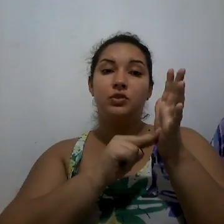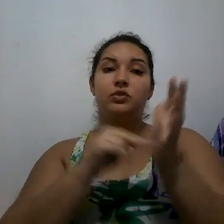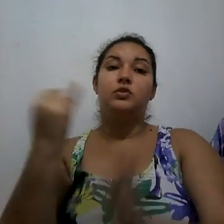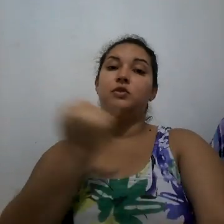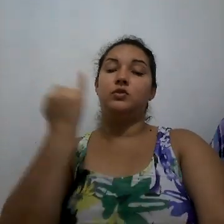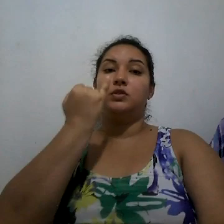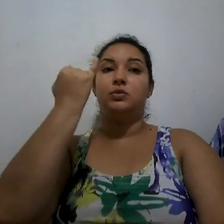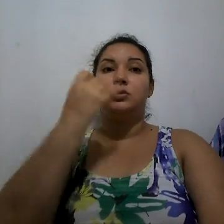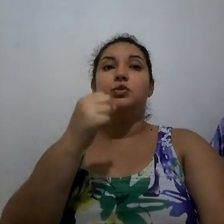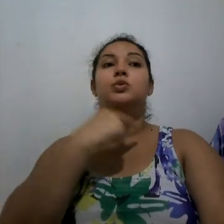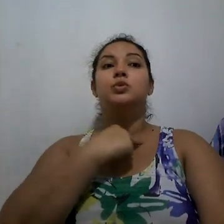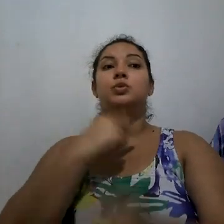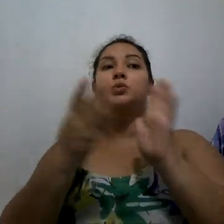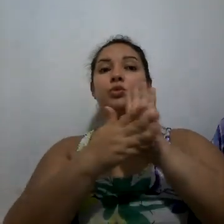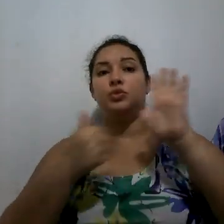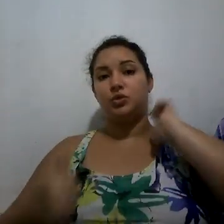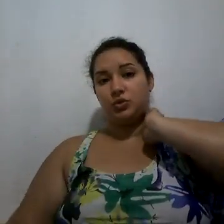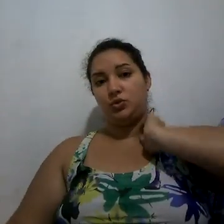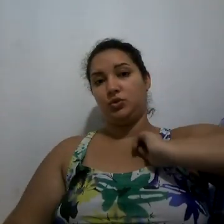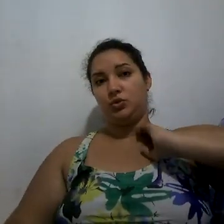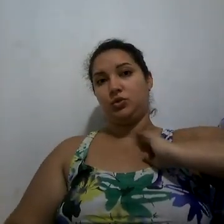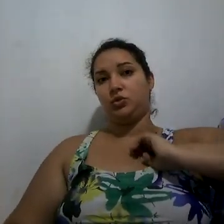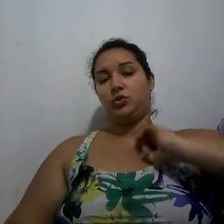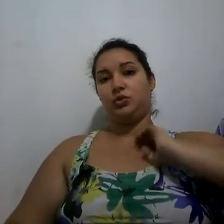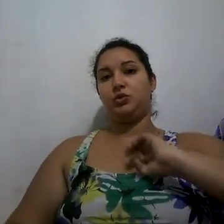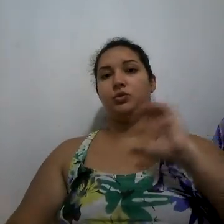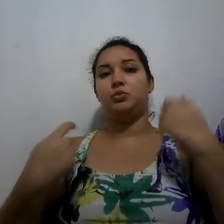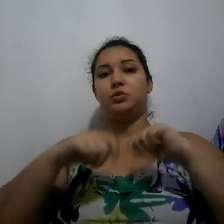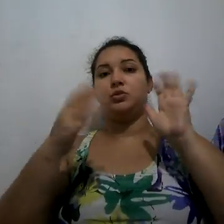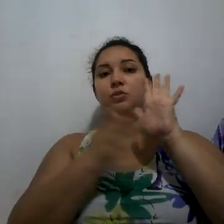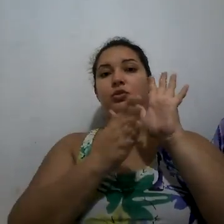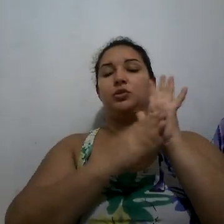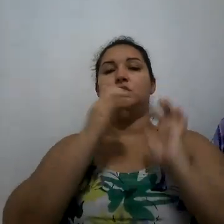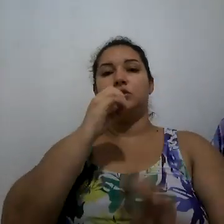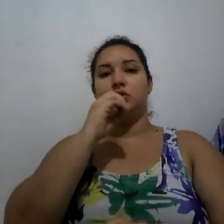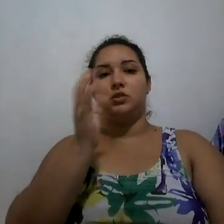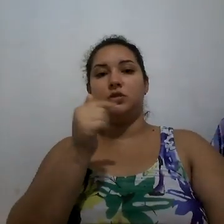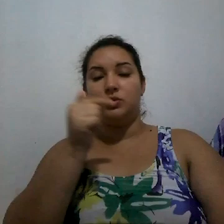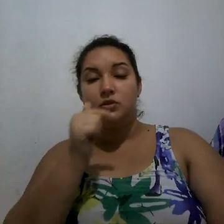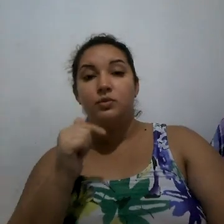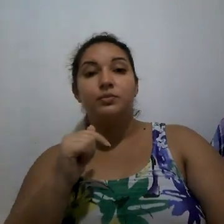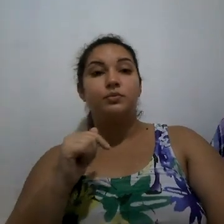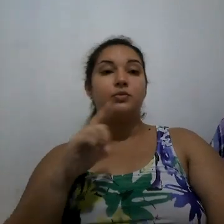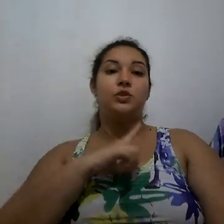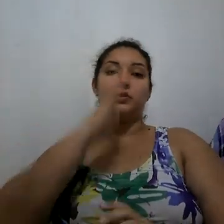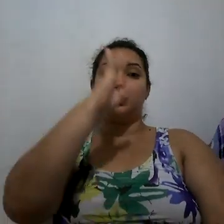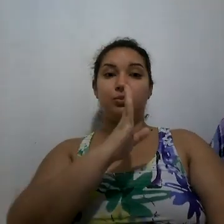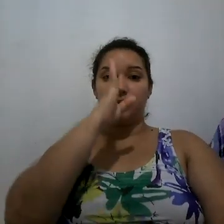não posso retirar, eu preciso deixar aquele 0 ali, quando ele se encontrar no meio de um número, né? Então aqui,